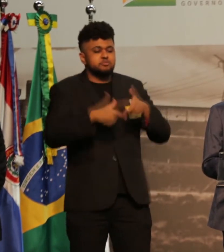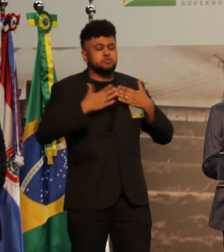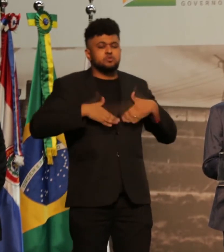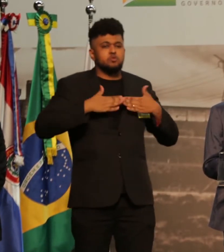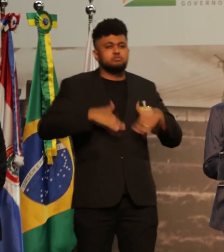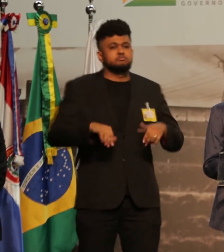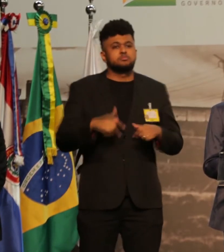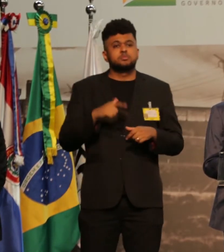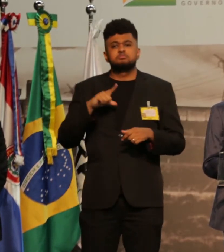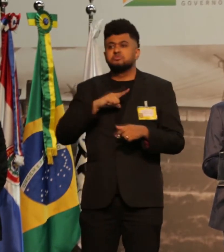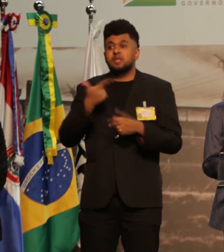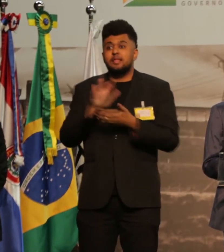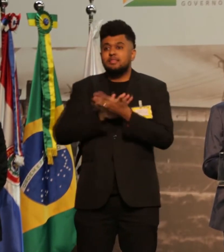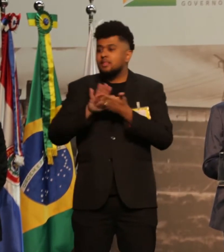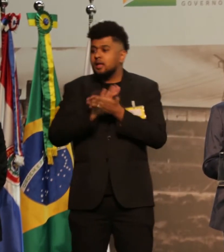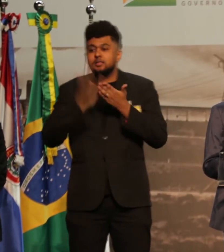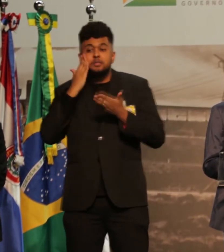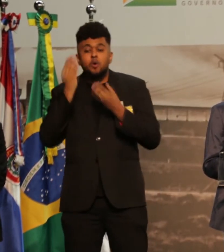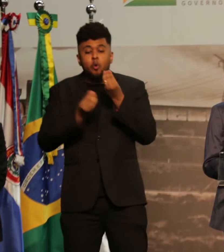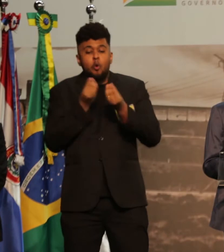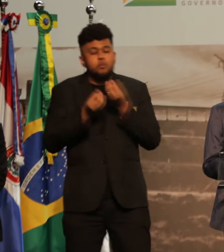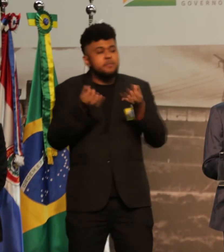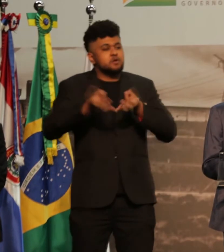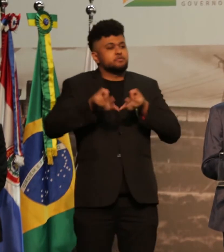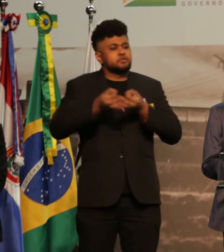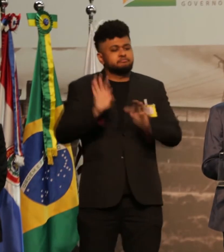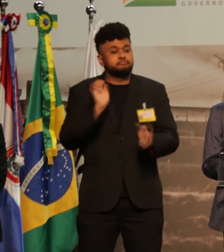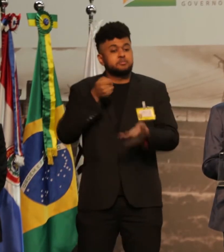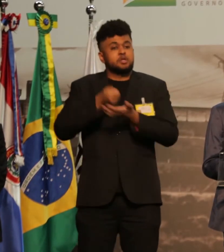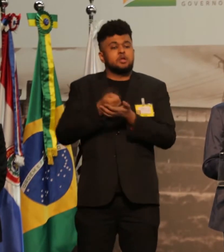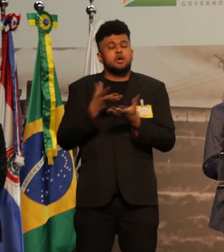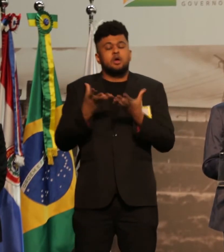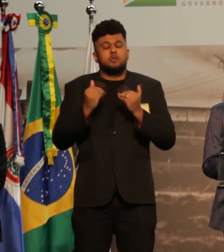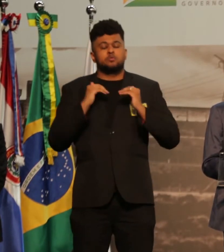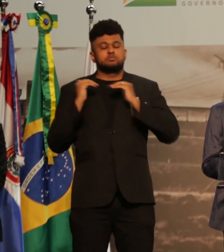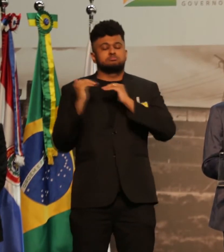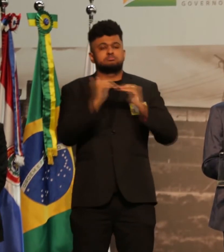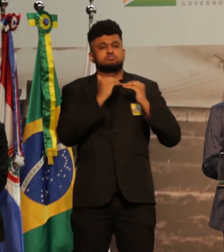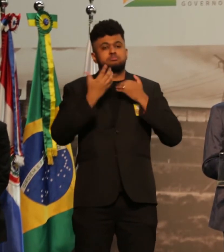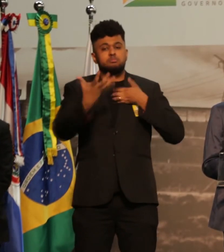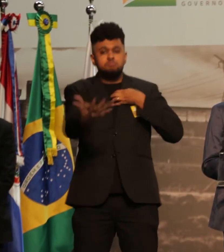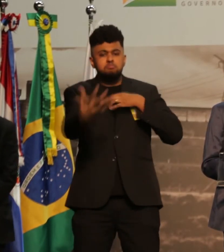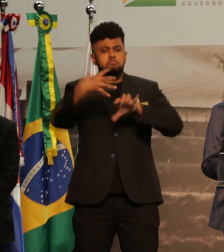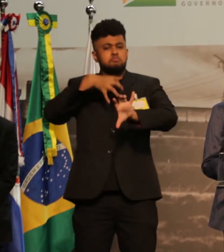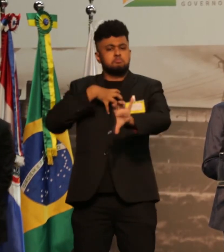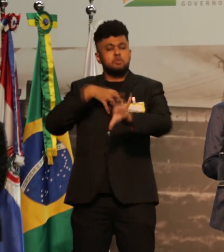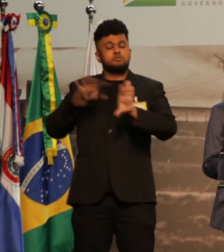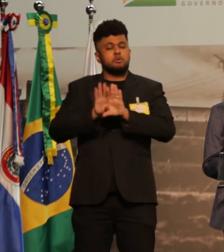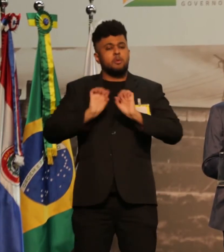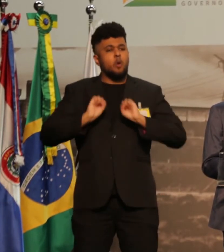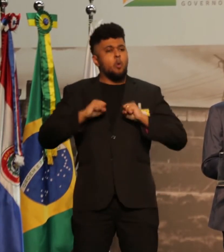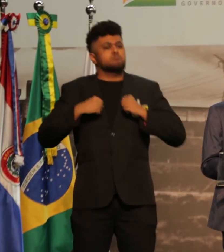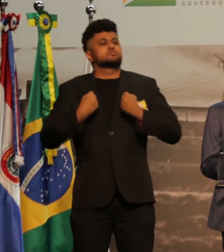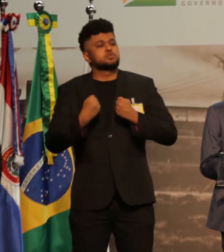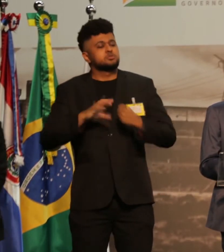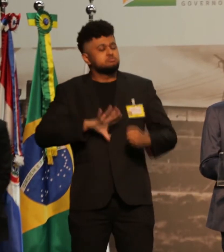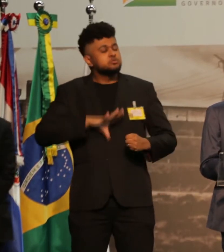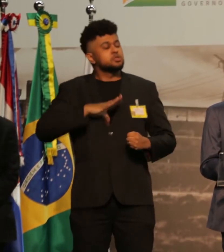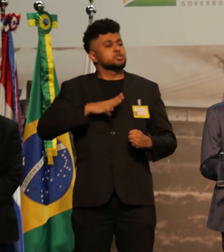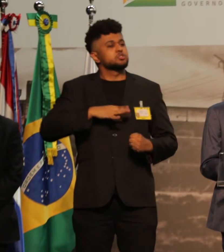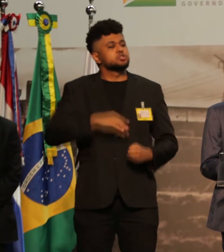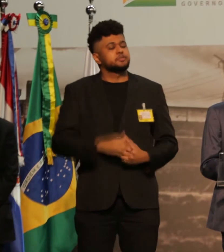sem receita de bolo, e que nos impuseram muita resiliência e ousadia, aliada à